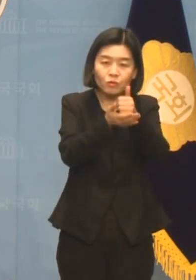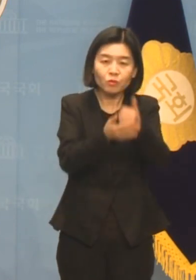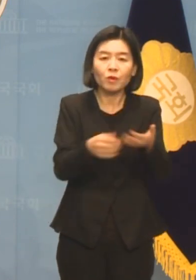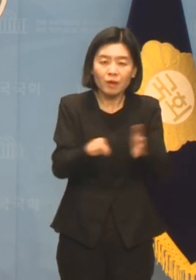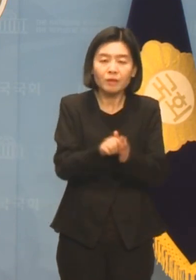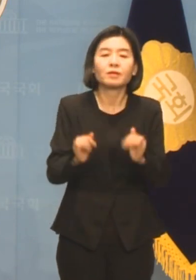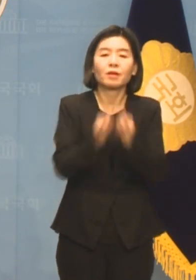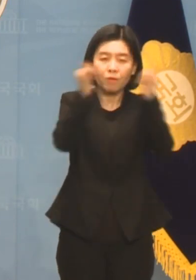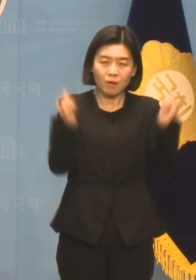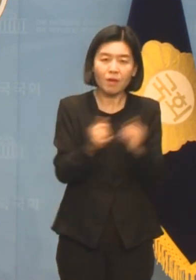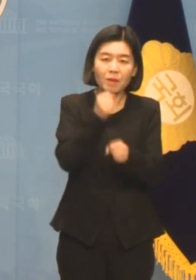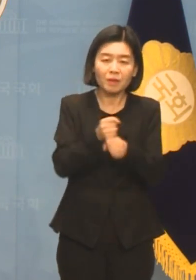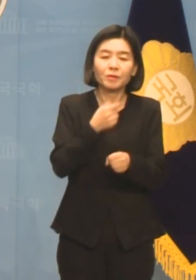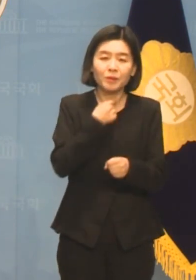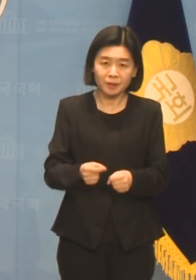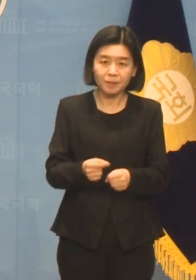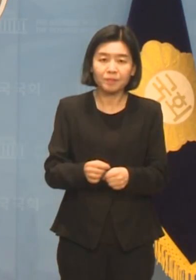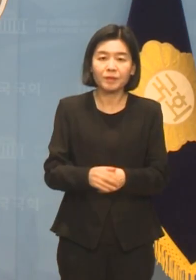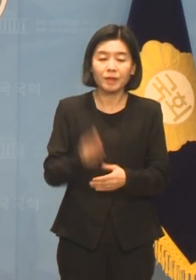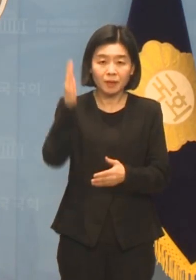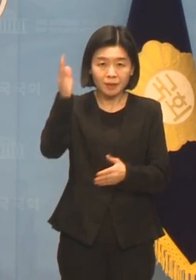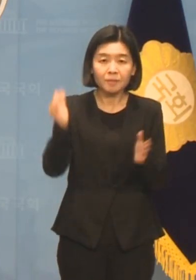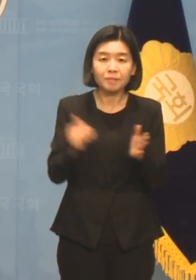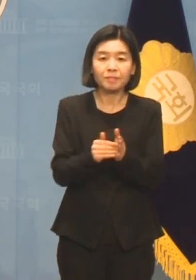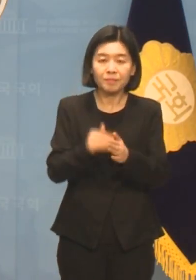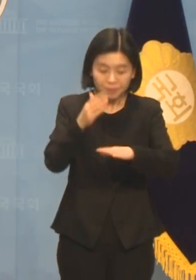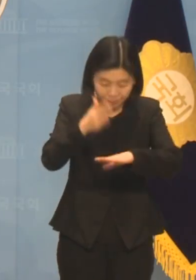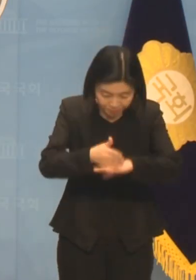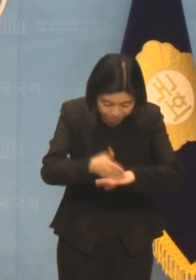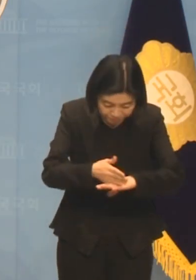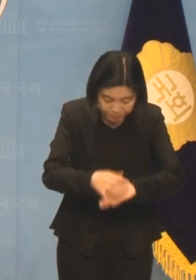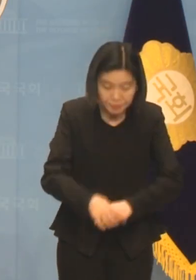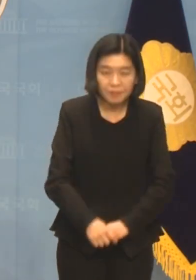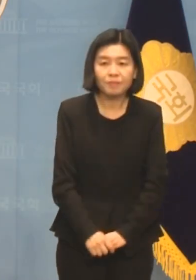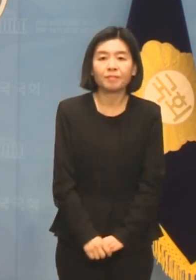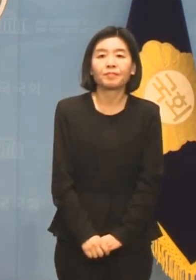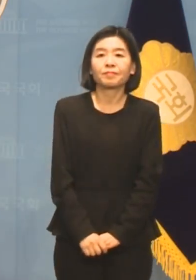존중받을 수 있도록 만들어야 합니다. 이상 브리핑 마치겠습니다. 고맙습니다.